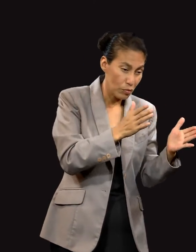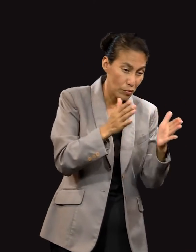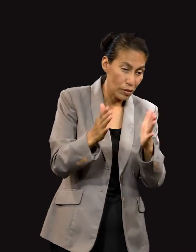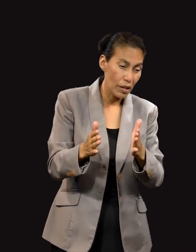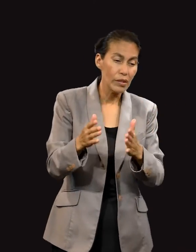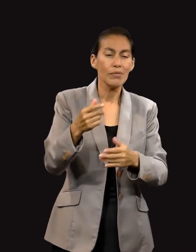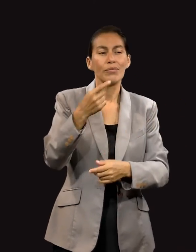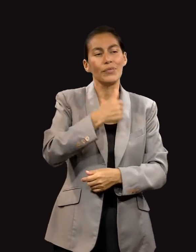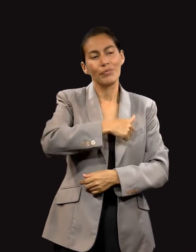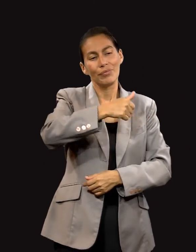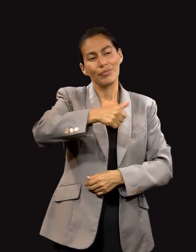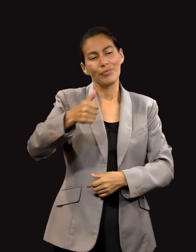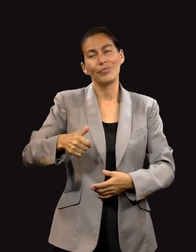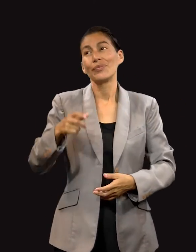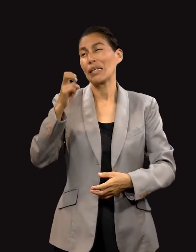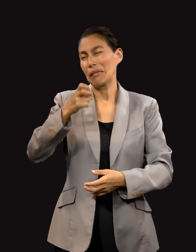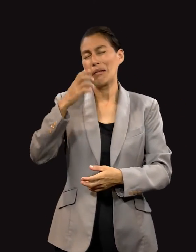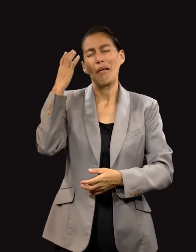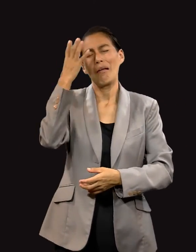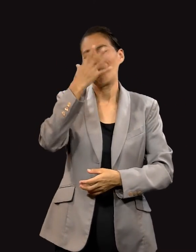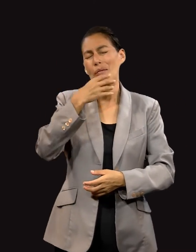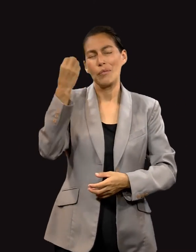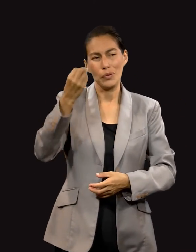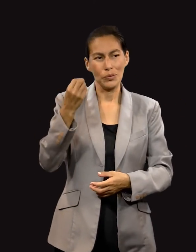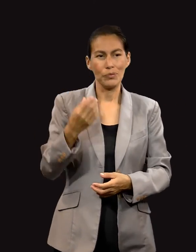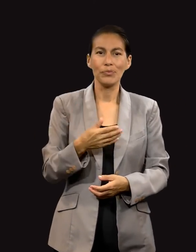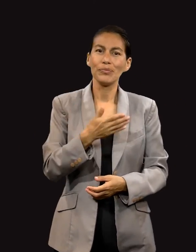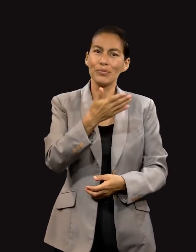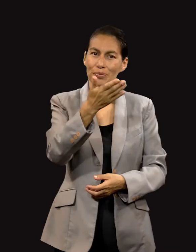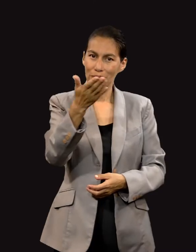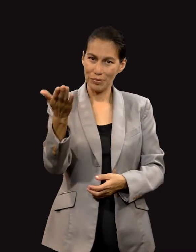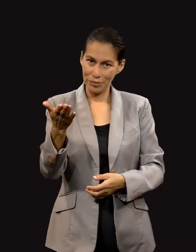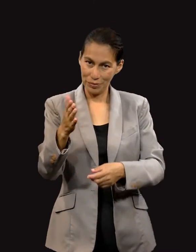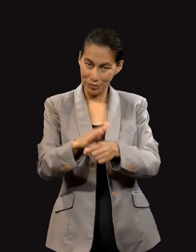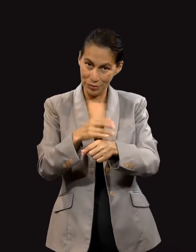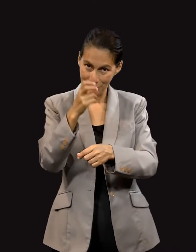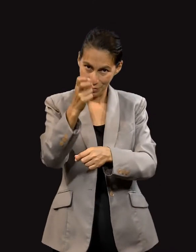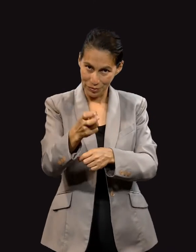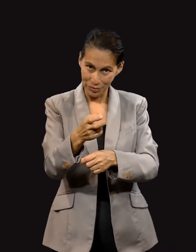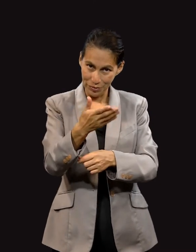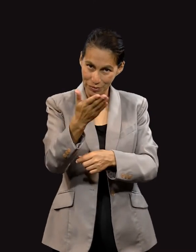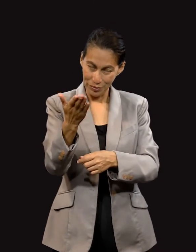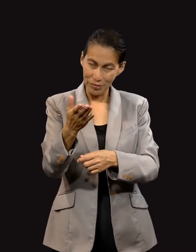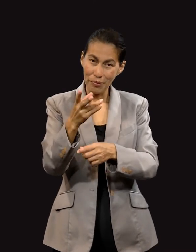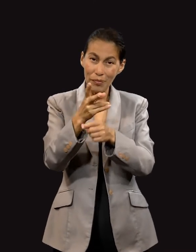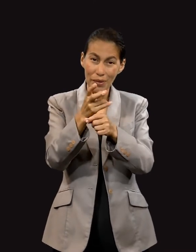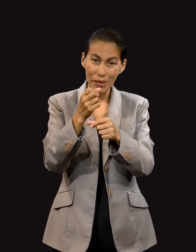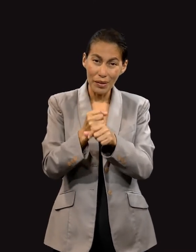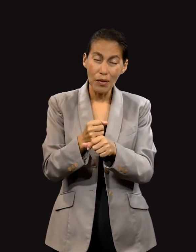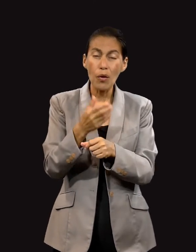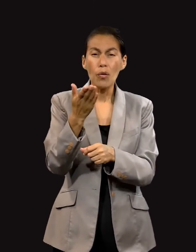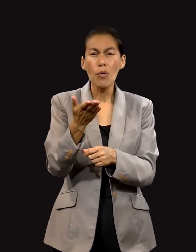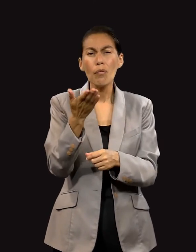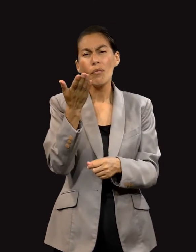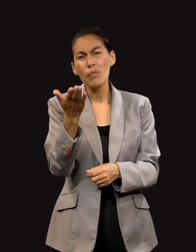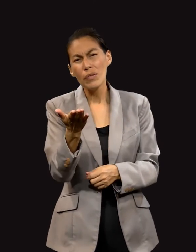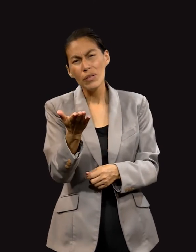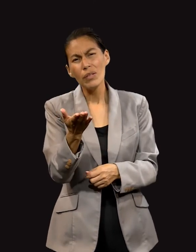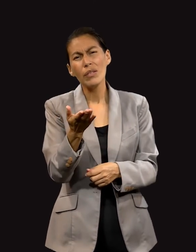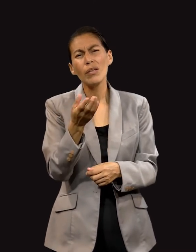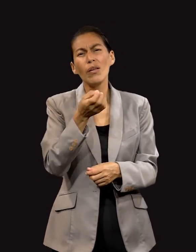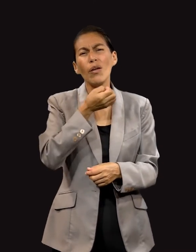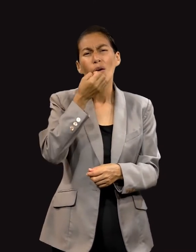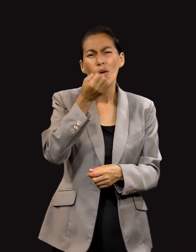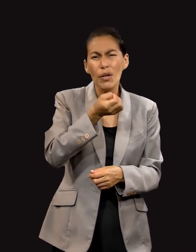planes de Dios para nosotros, que son los más maravillosos. Por eso invitamos a todos ustedes para que si tienes algún pedido de